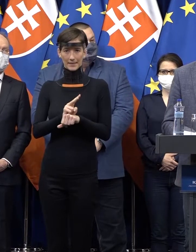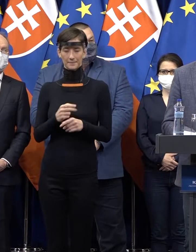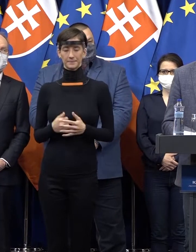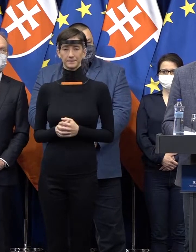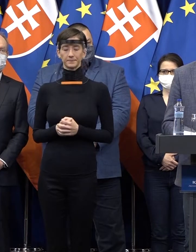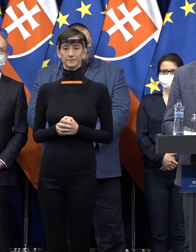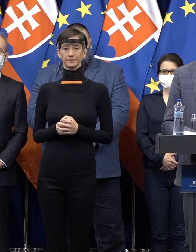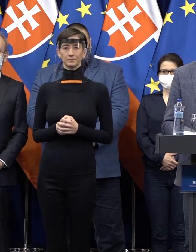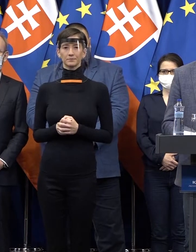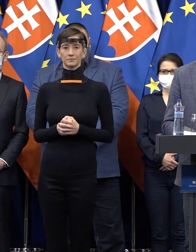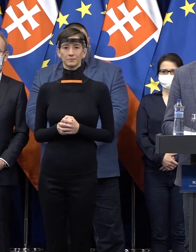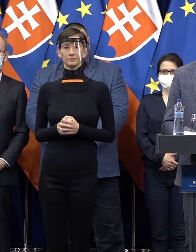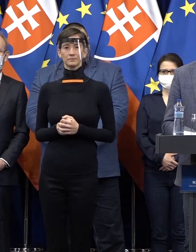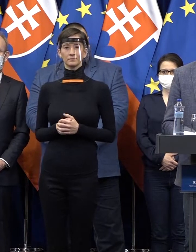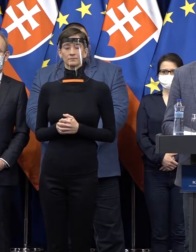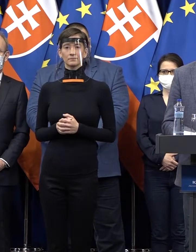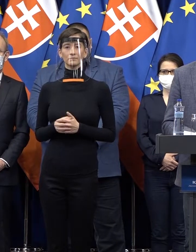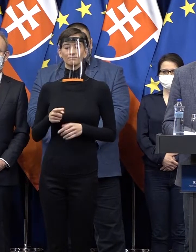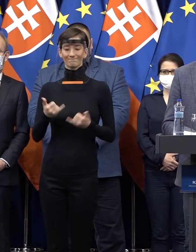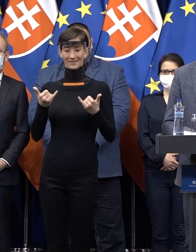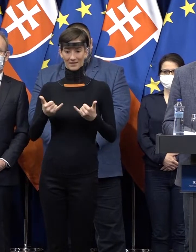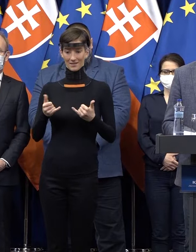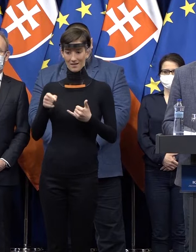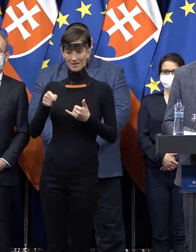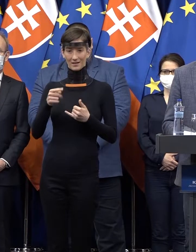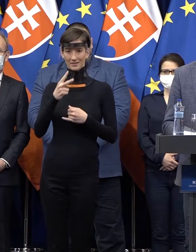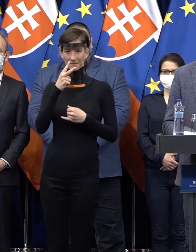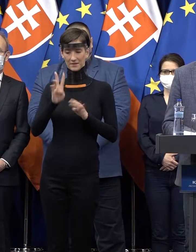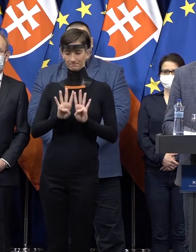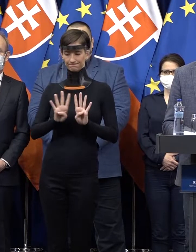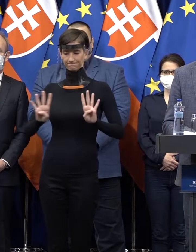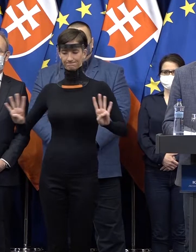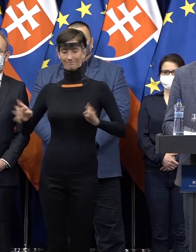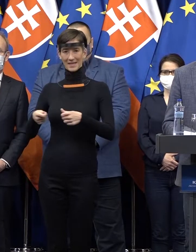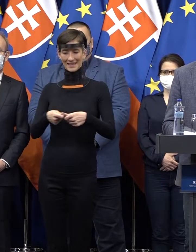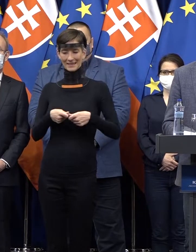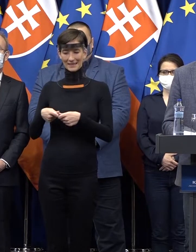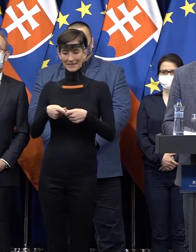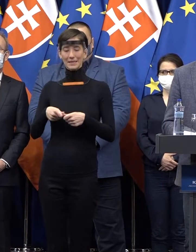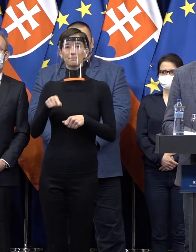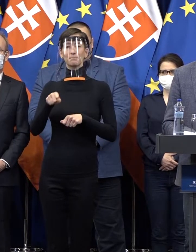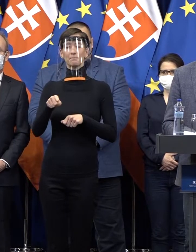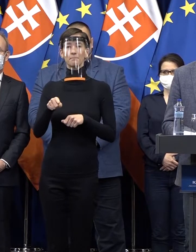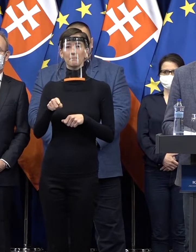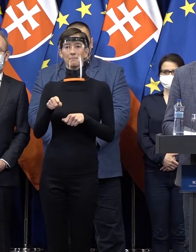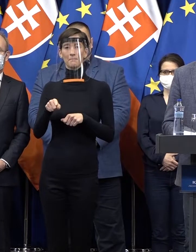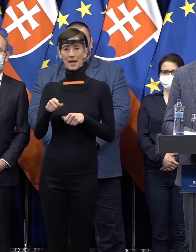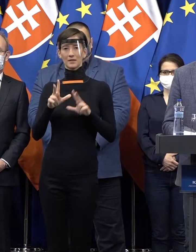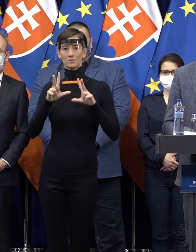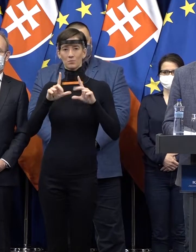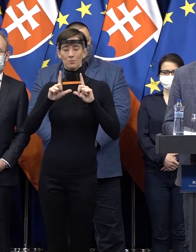porozprávali. Súčasťou tohto tímu odborníkov bol pán profesor Jarčuška, infektológ,